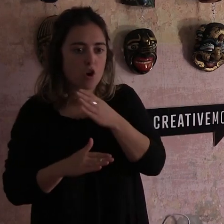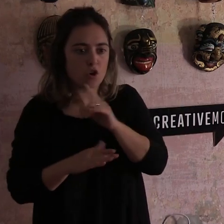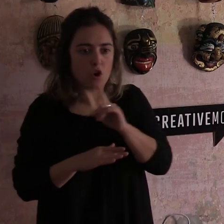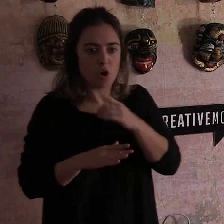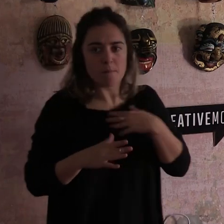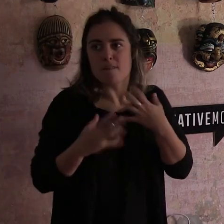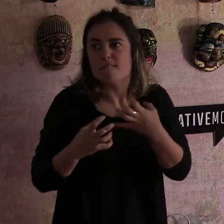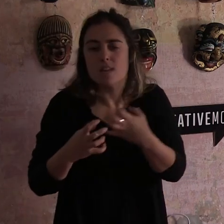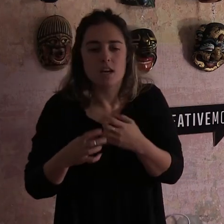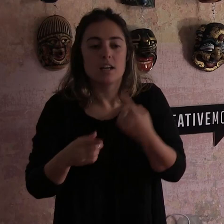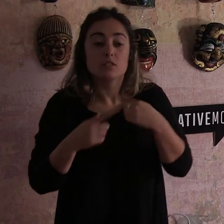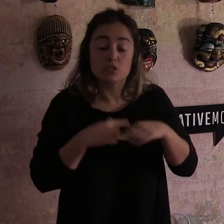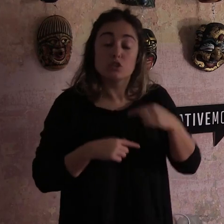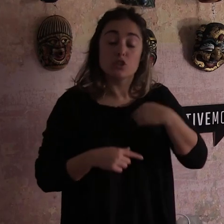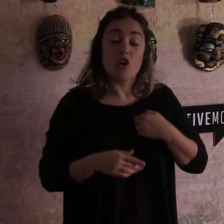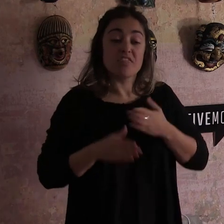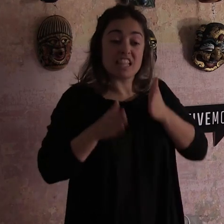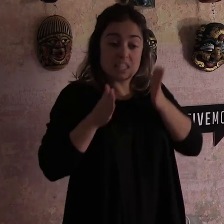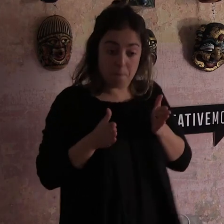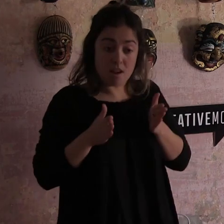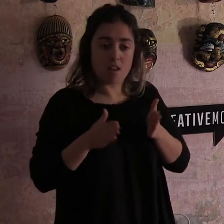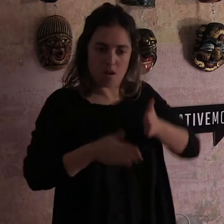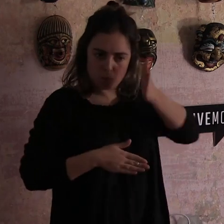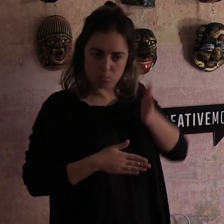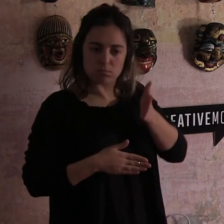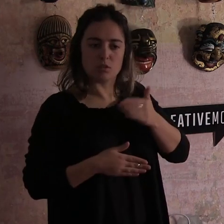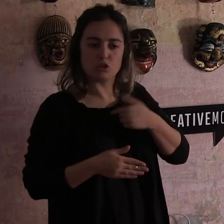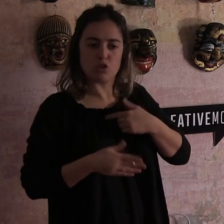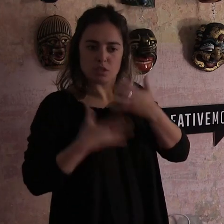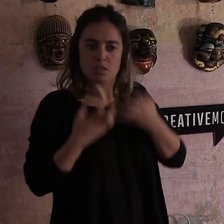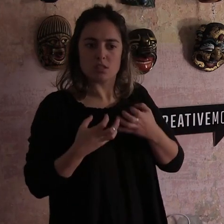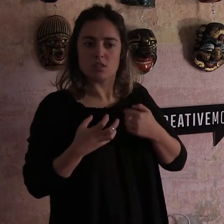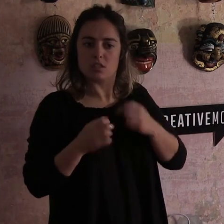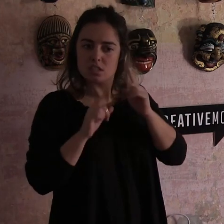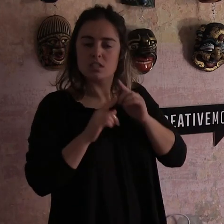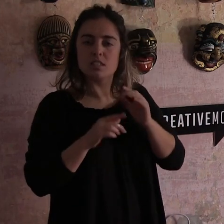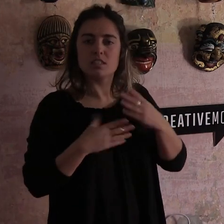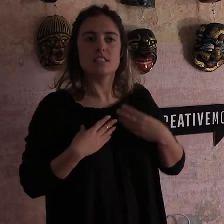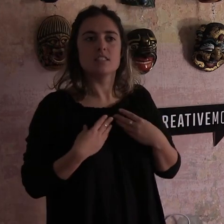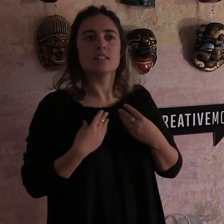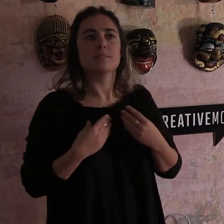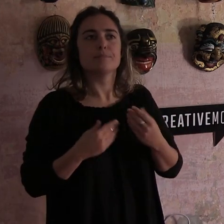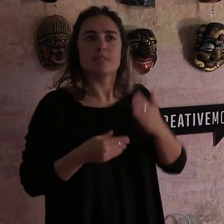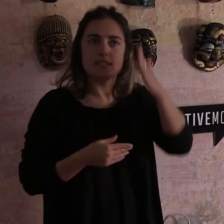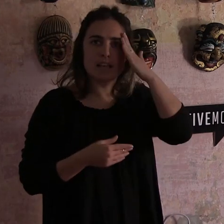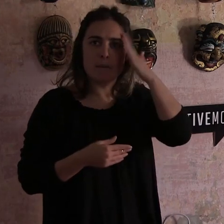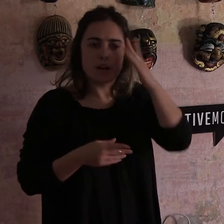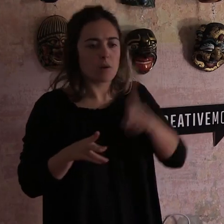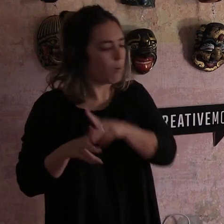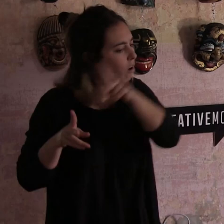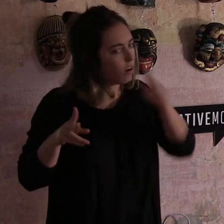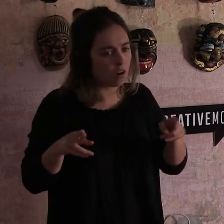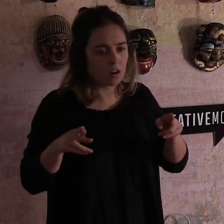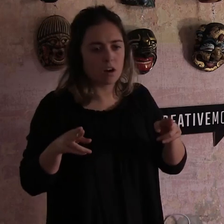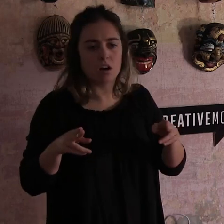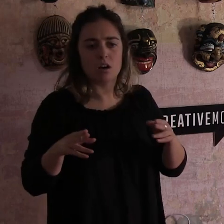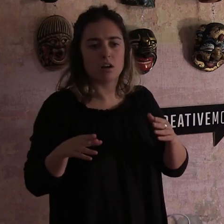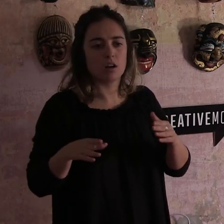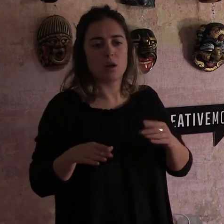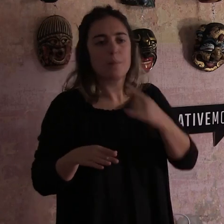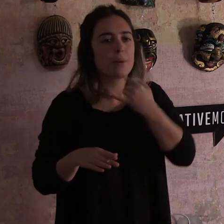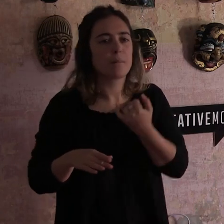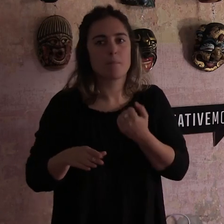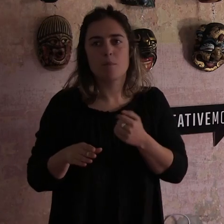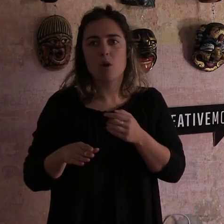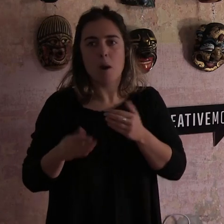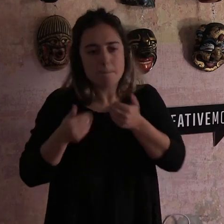como te dije que soy muy disciplinada y me gusta el rigor, etcétera, me gusta saber cortar. O sea, saber que hacemos de tanto a tanto y paré.